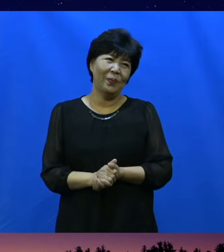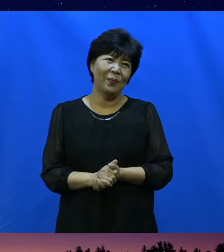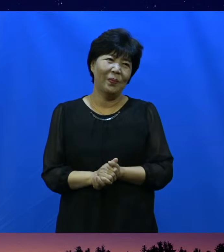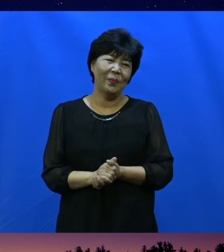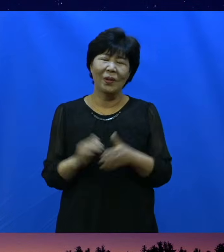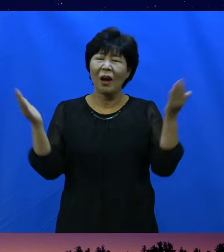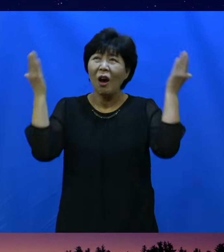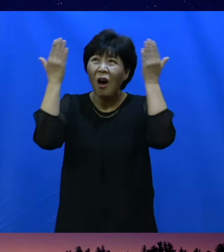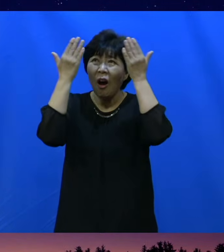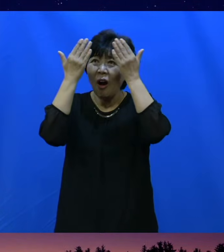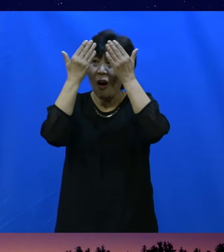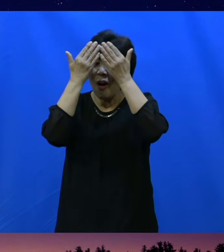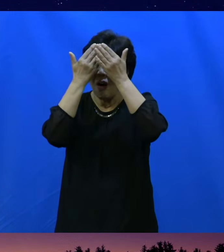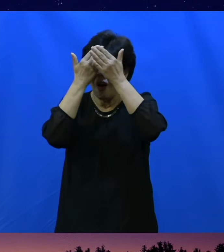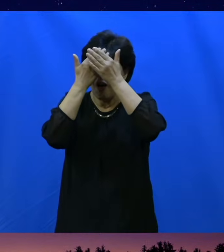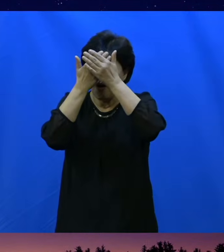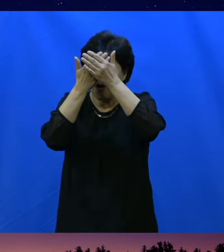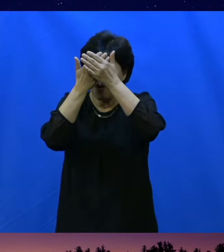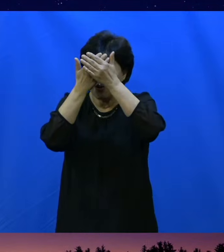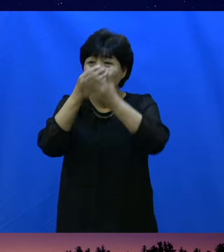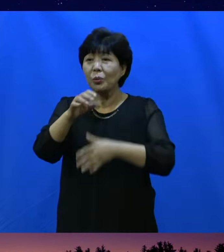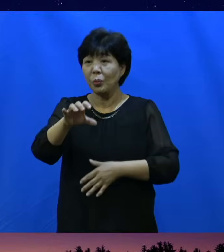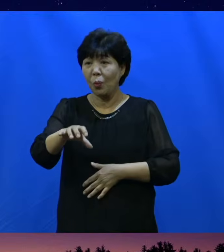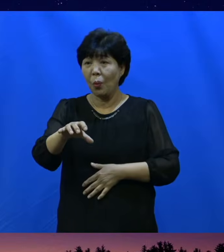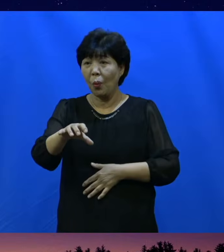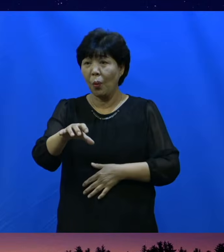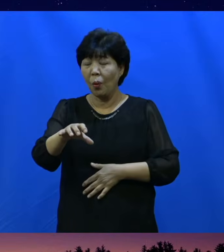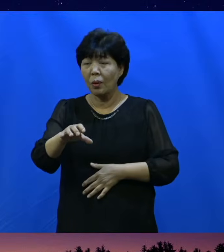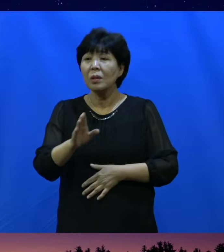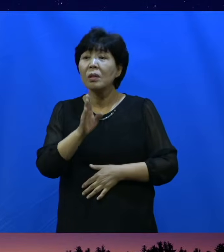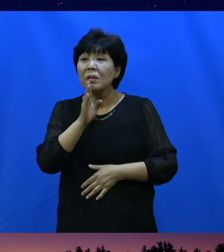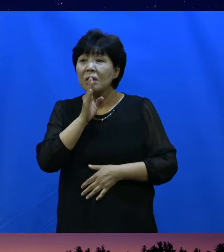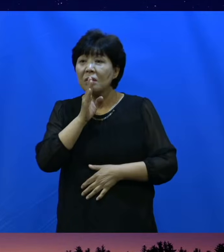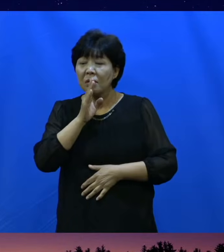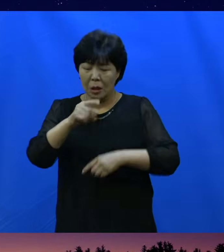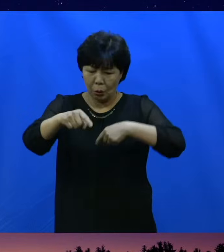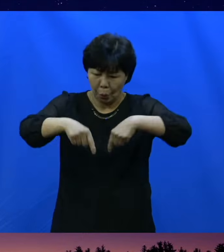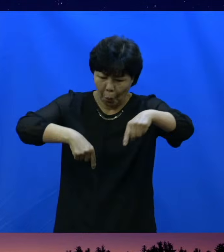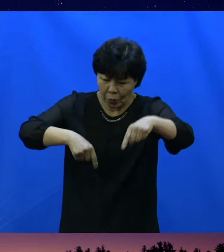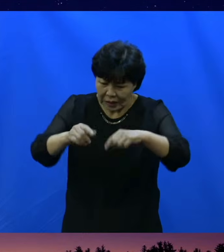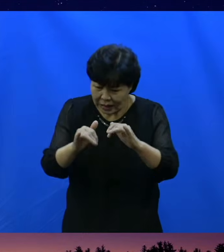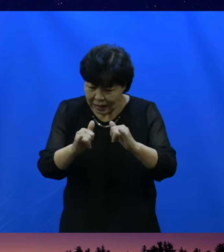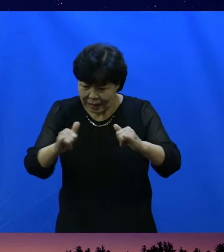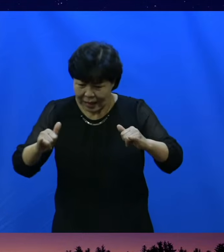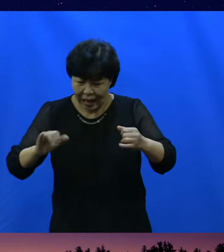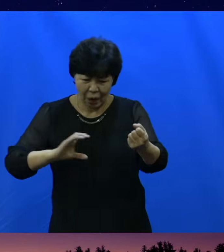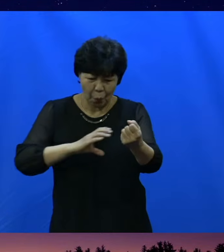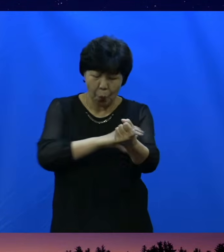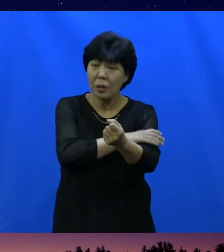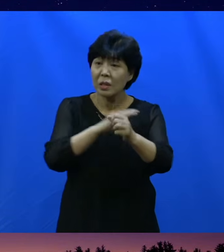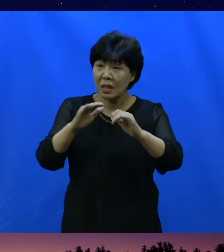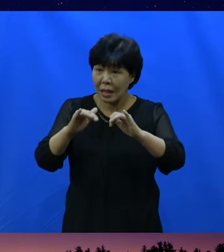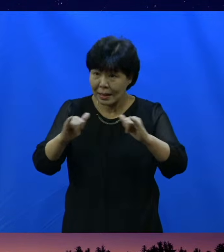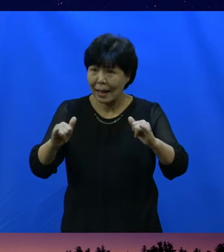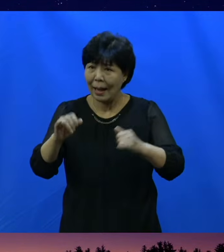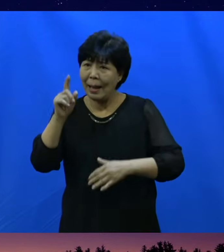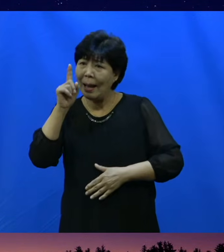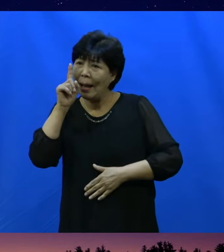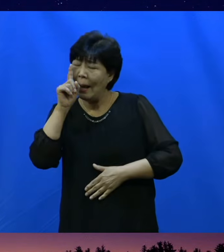여러분, 어둠의 영역들 안에 역사하는 실제들, 그들은 통치자들이요, 권세요, 이 어둠의 세상 주관자들이요,